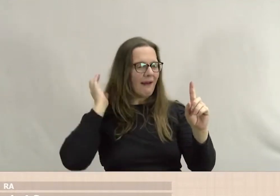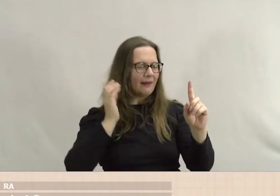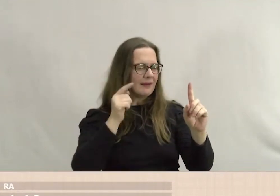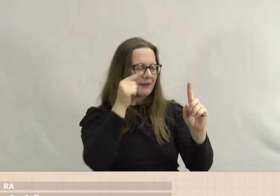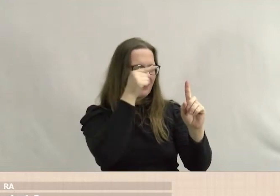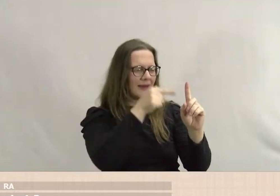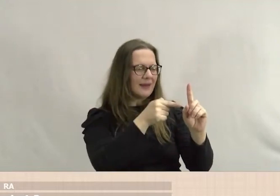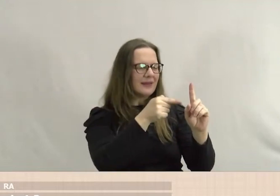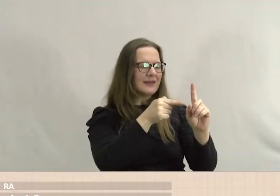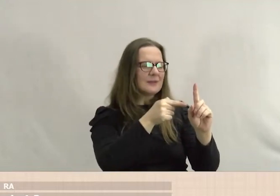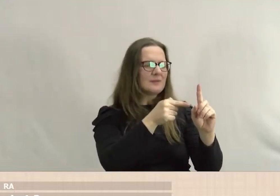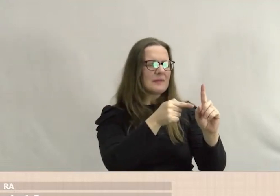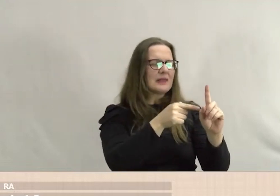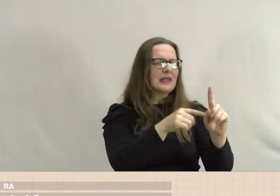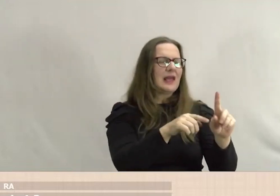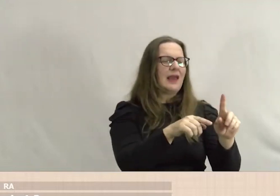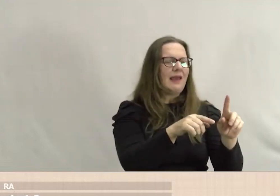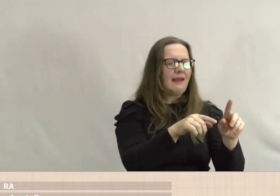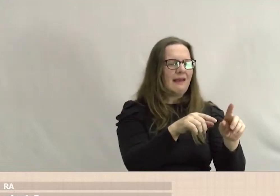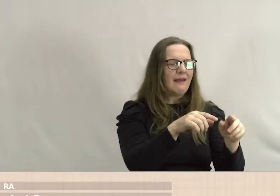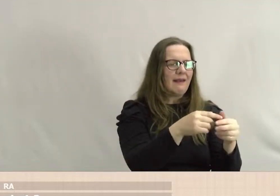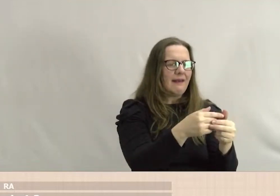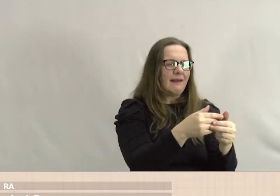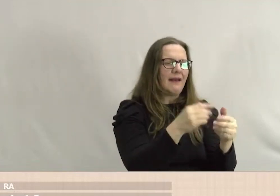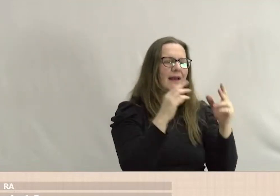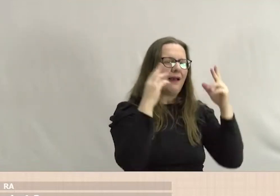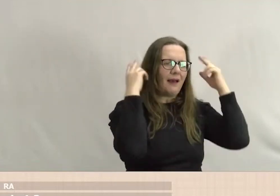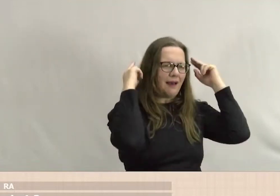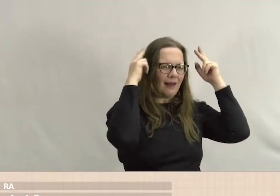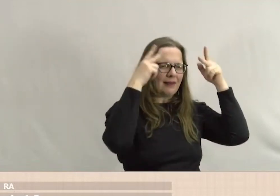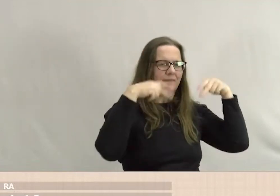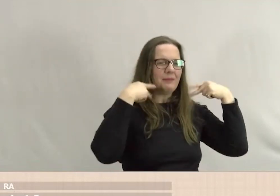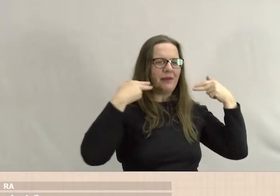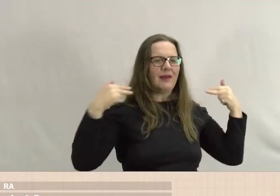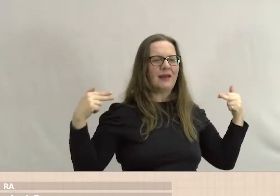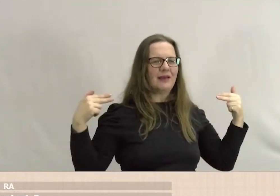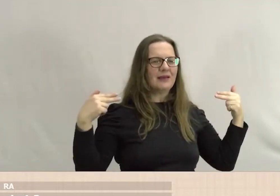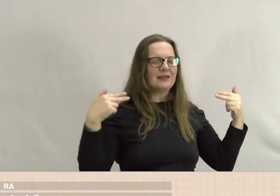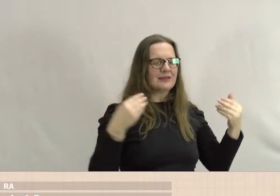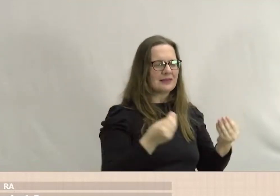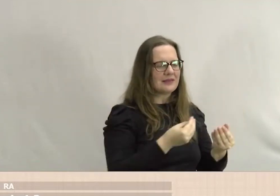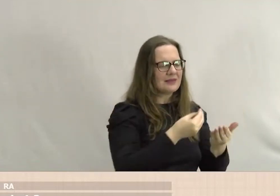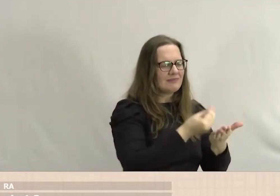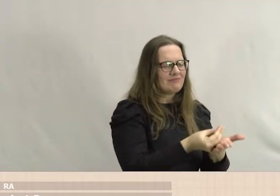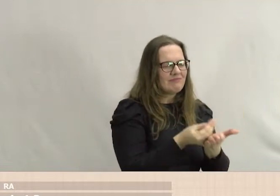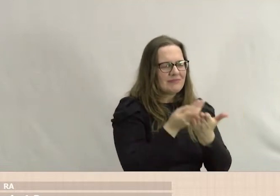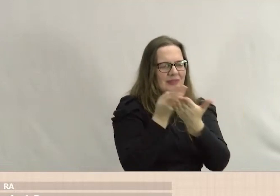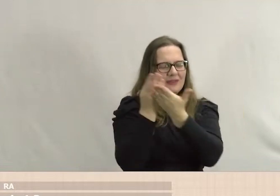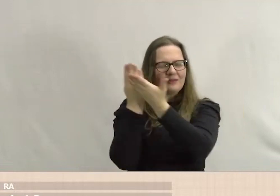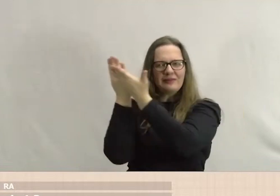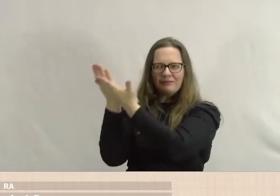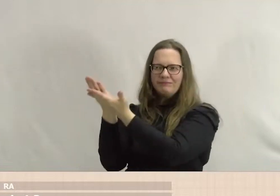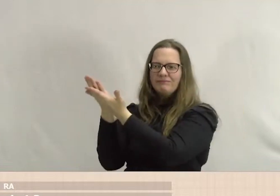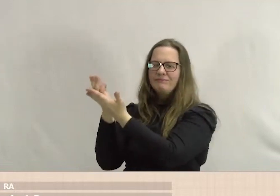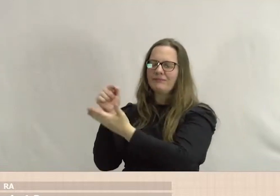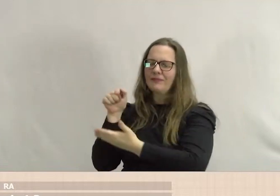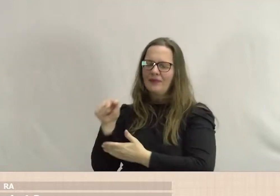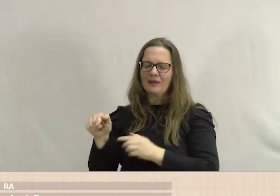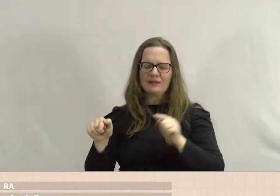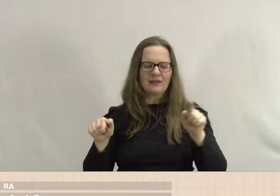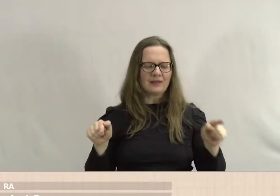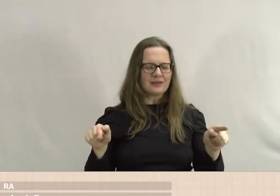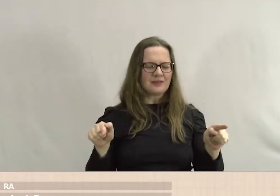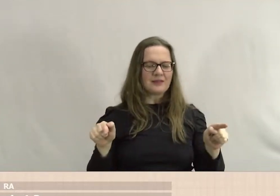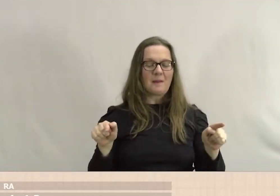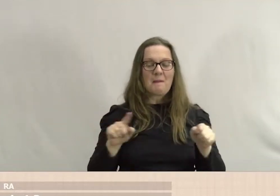Senhor, e Abel trouxe das primícias do seu rebanho e da gordura desse para o Senhor. E